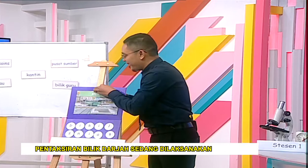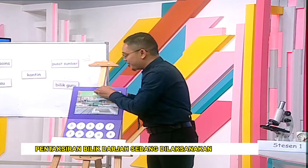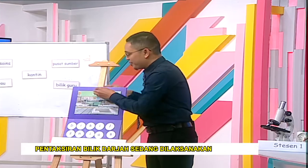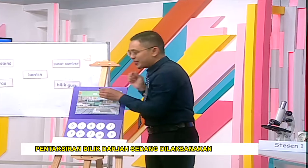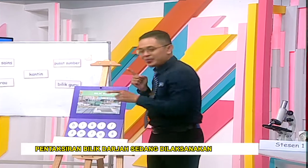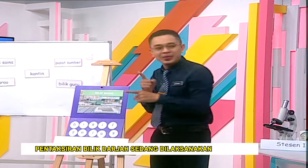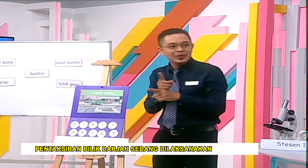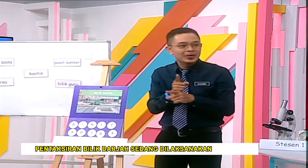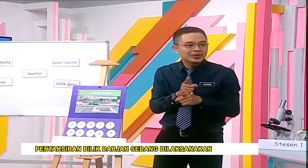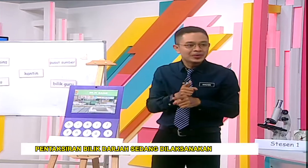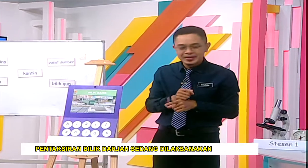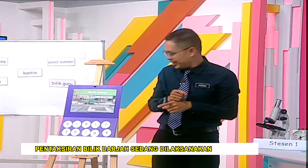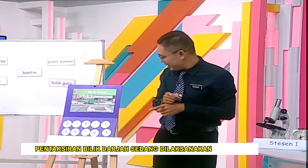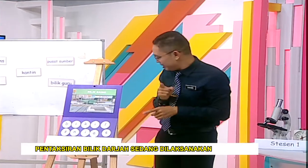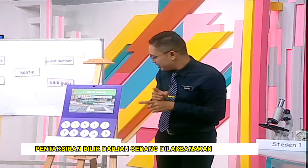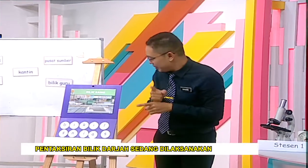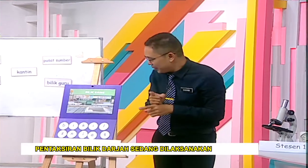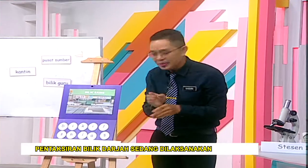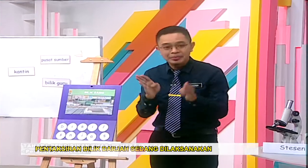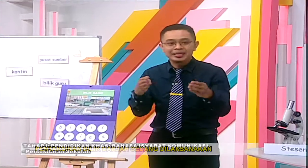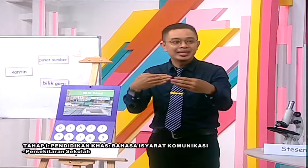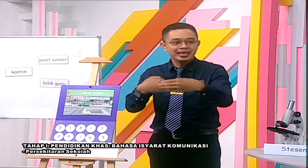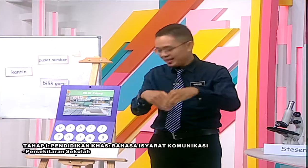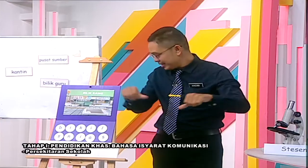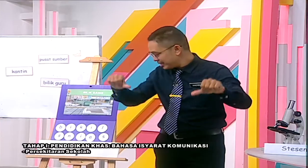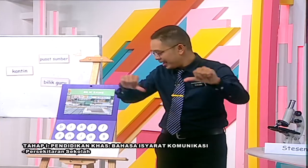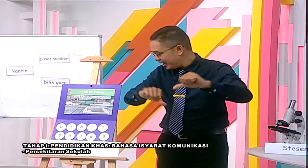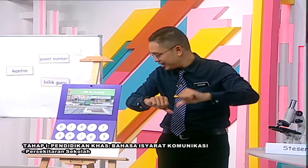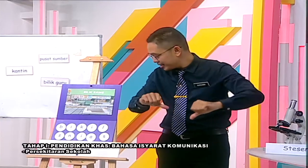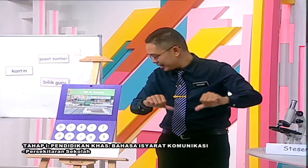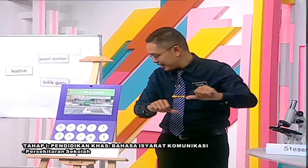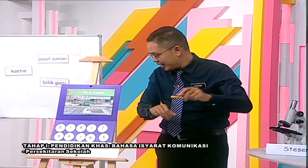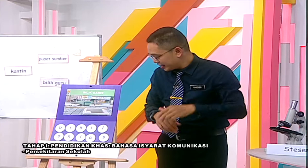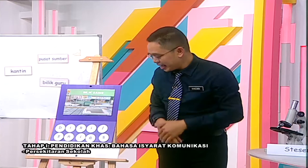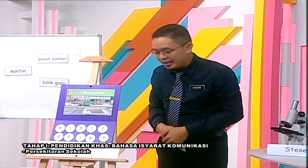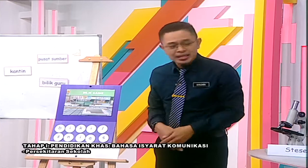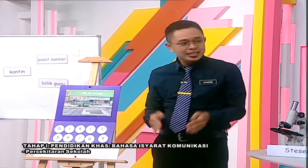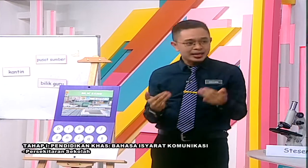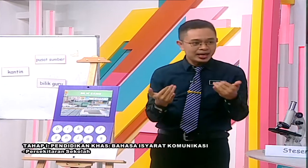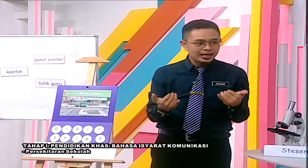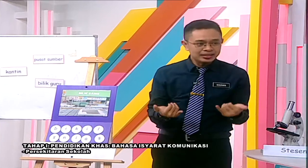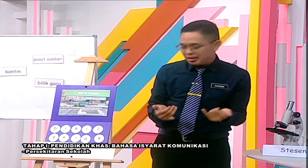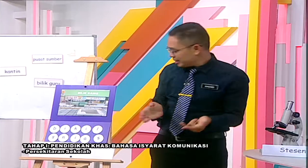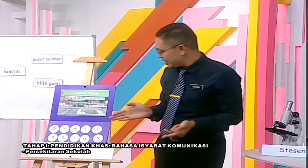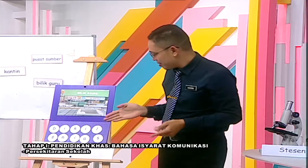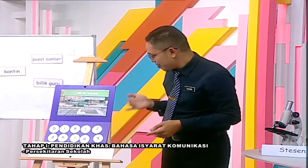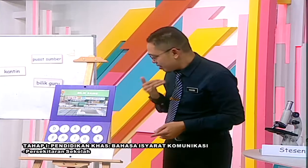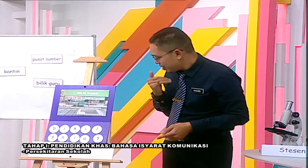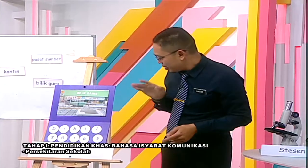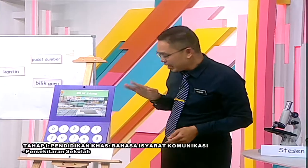Oh, betul. Tak tahu. Oh, betul atas. Betul. Tapi bawah bilik. Dia? Sains. Okey, sekarang kita